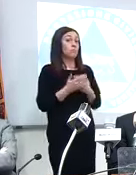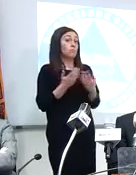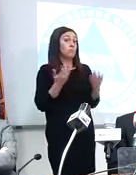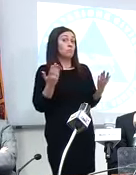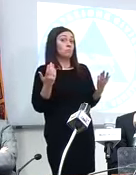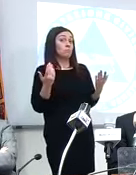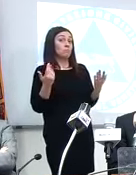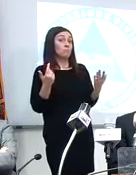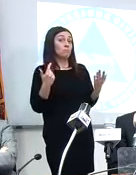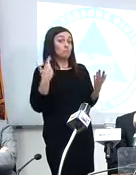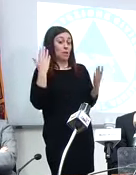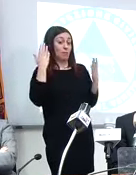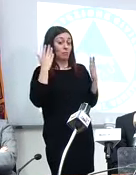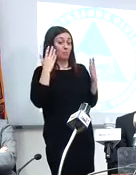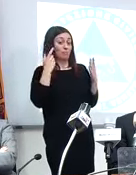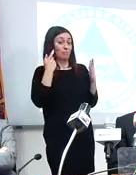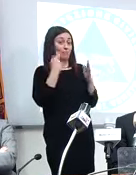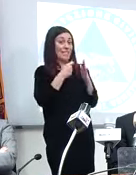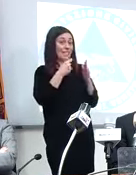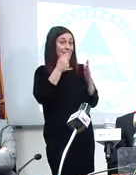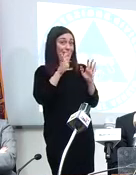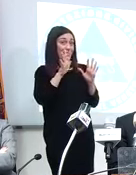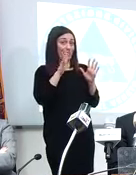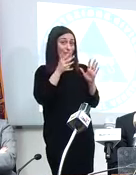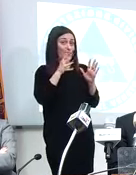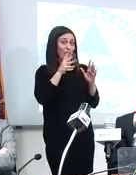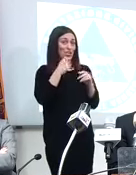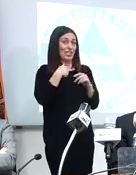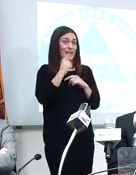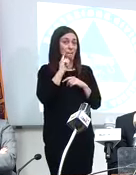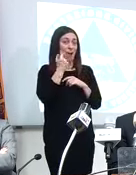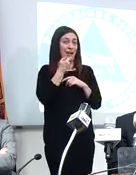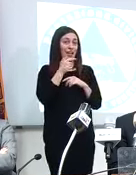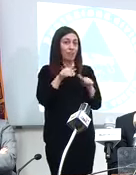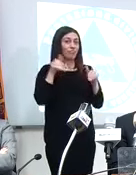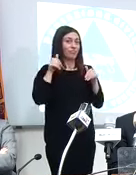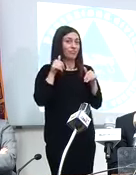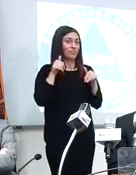su questo, Presidente, abbiamo forse delle idee diverse, ma comunque...